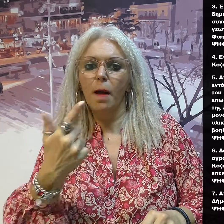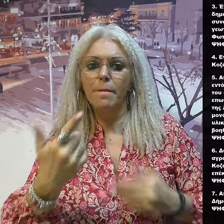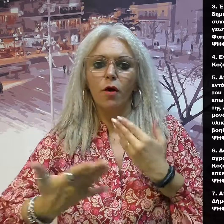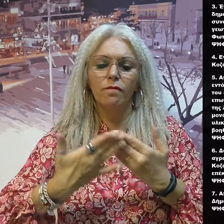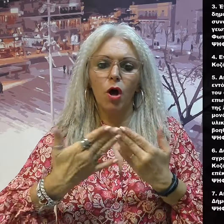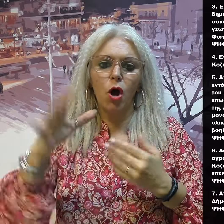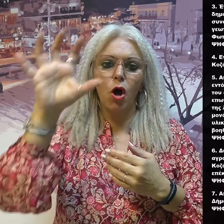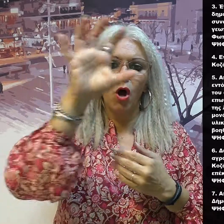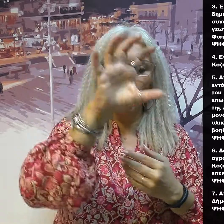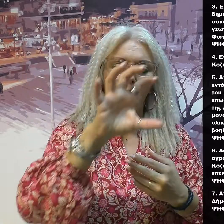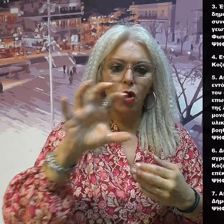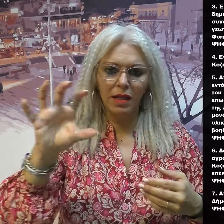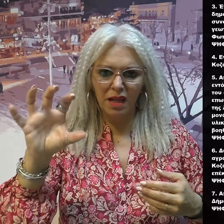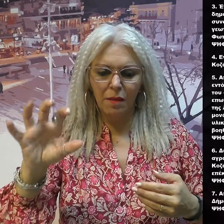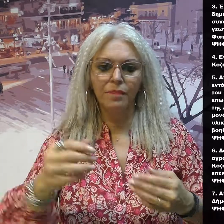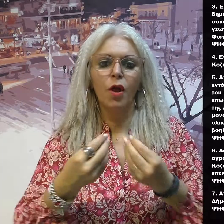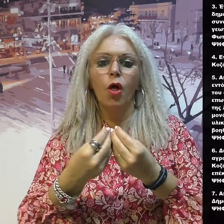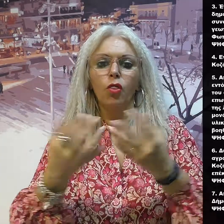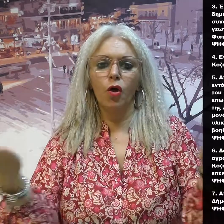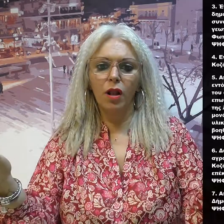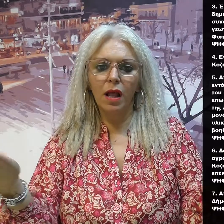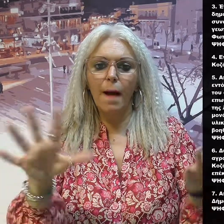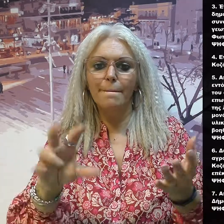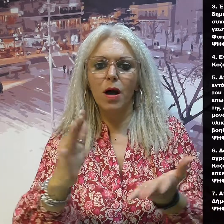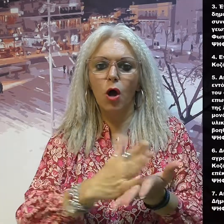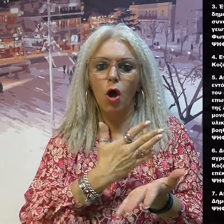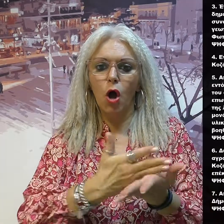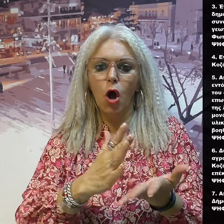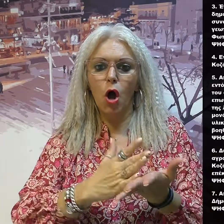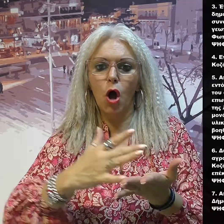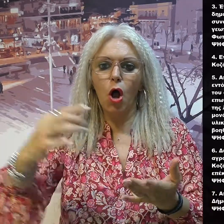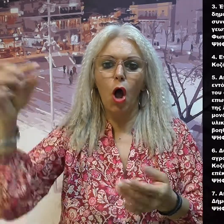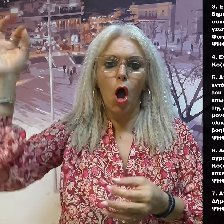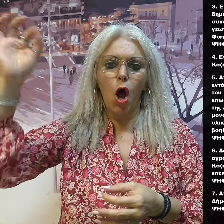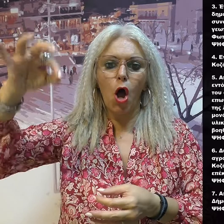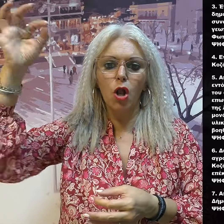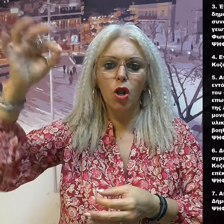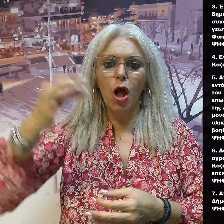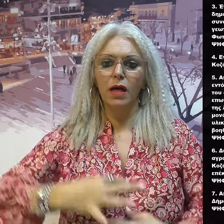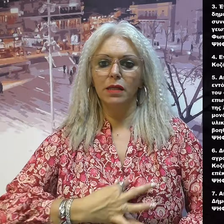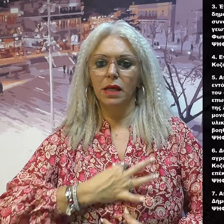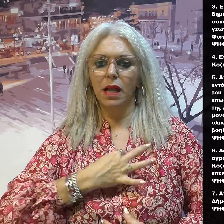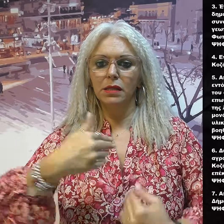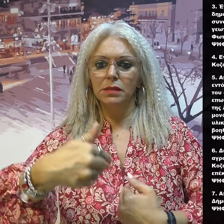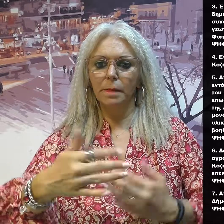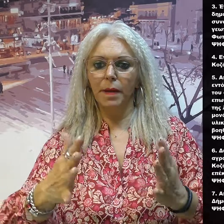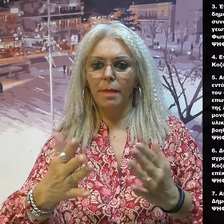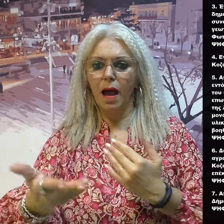εγκατάσταση μονάδας θράψης παραγωγής, ταξινόμηση των θραυστών υλικών, αποθήκευση των θραυστών υλικών, λοιποί βοηθητικοί χώροι.